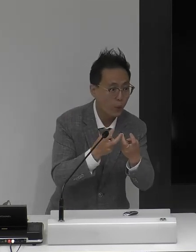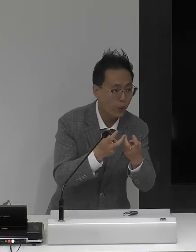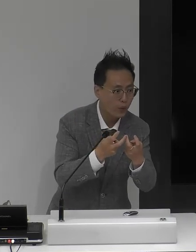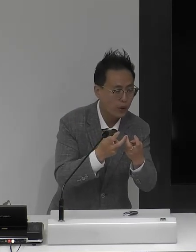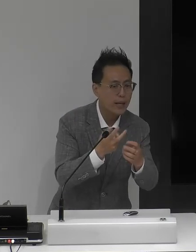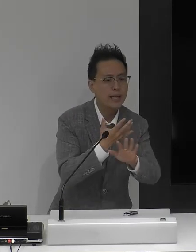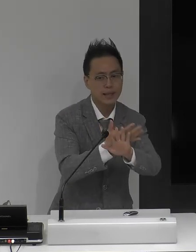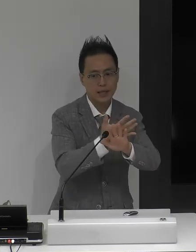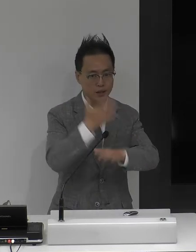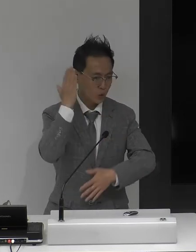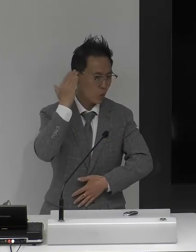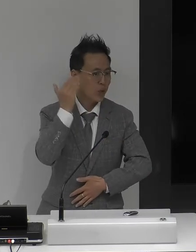다른